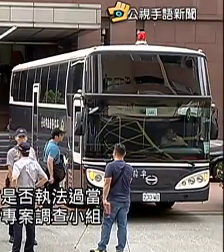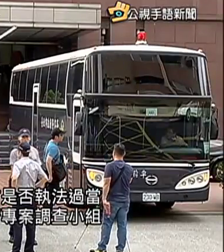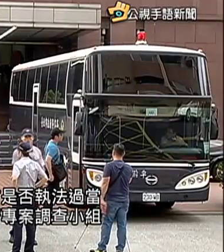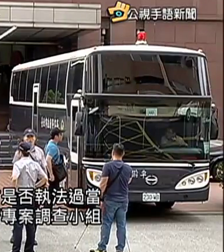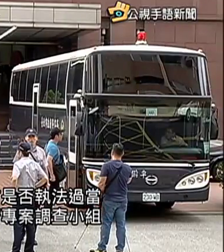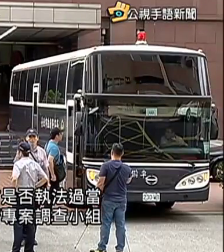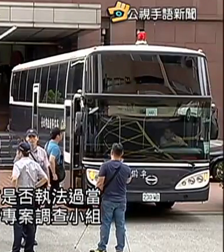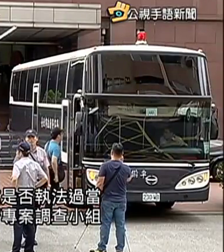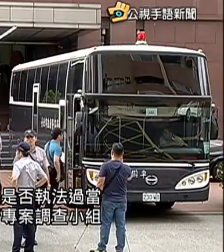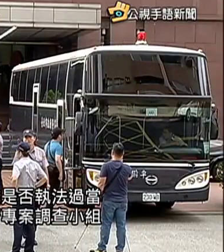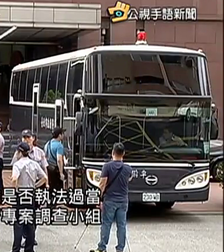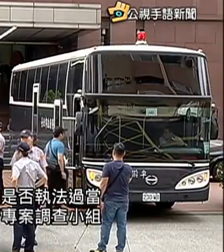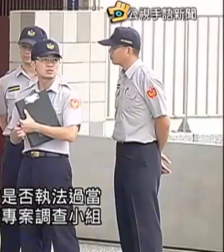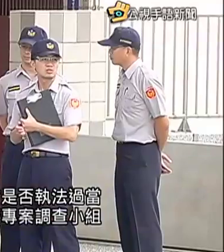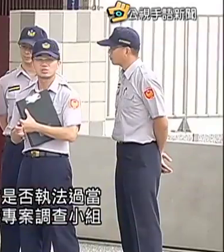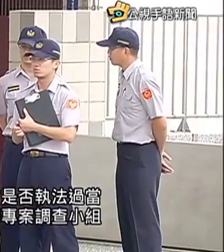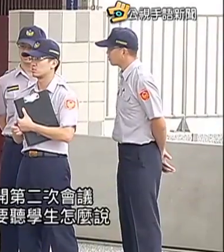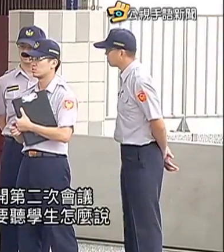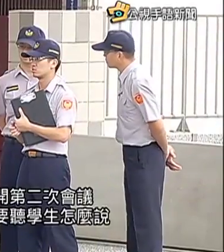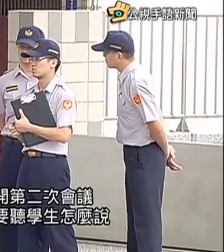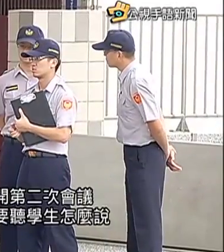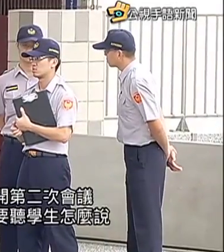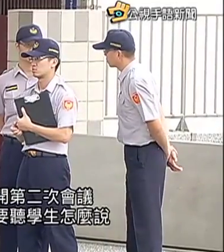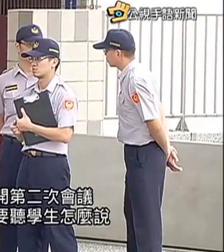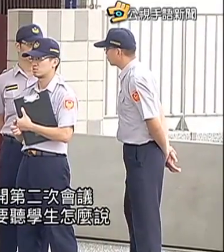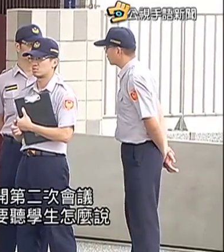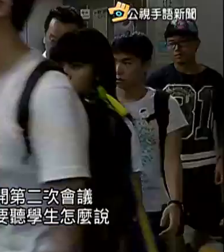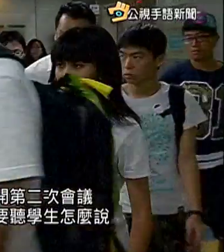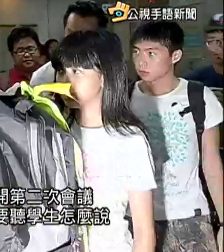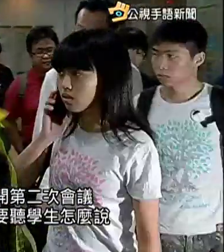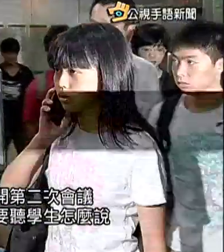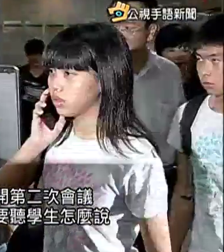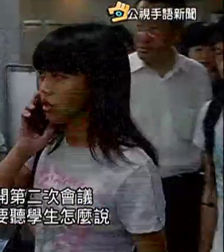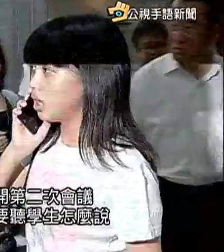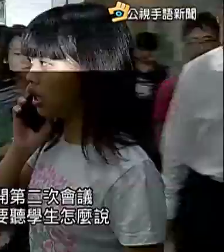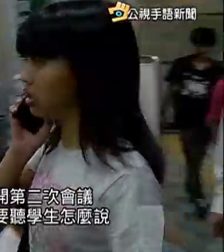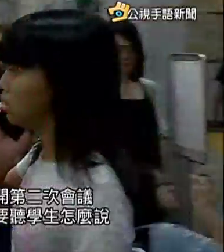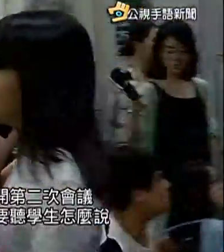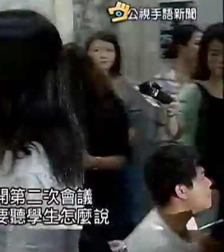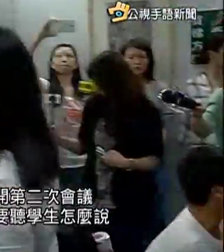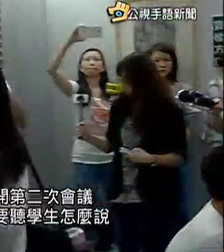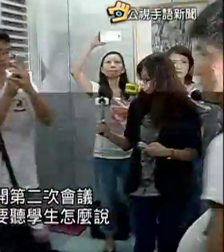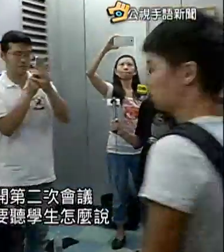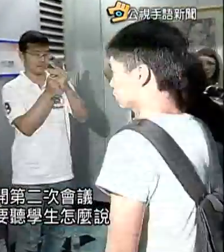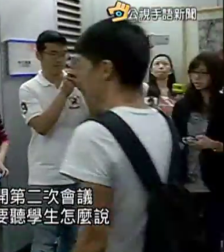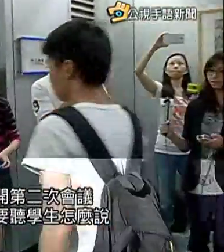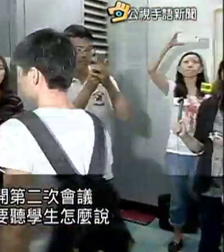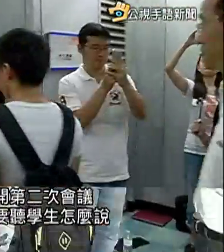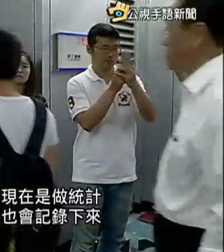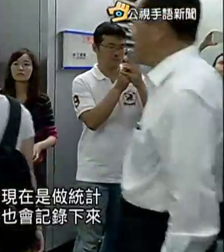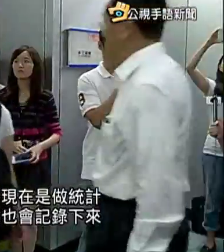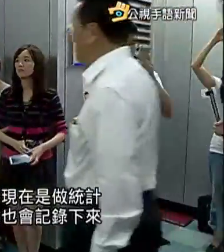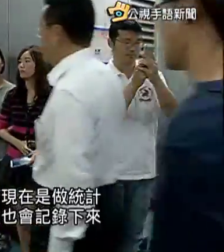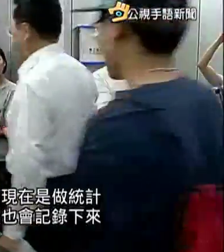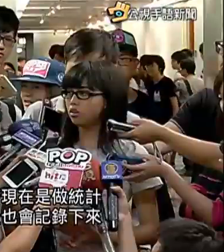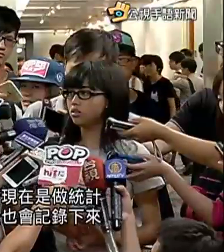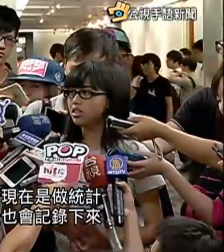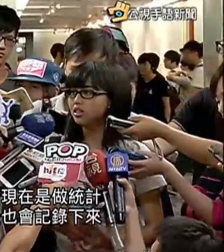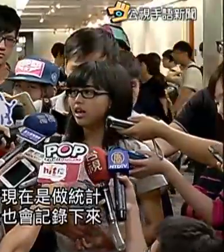市府专案调查小组召开第二次会议，就是要听学生怎么说。 市府现在是做统计呢，也